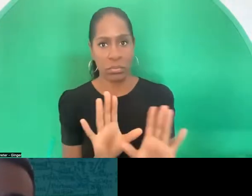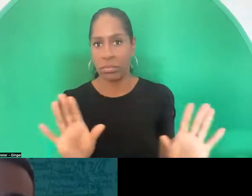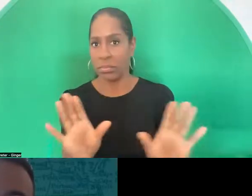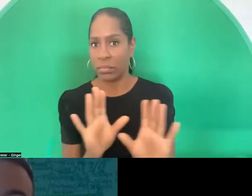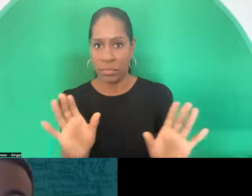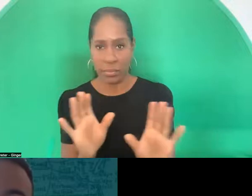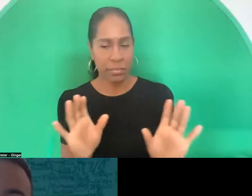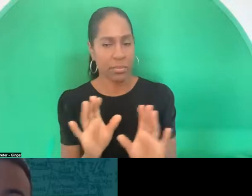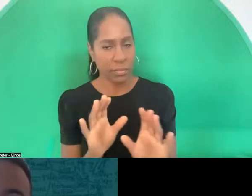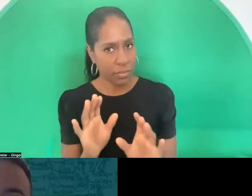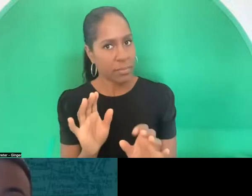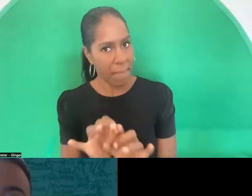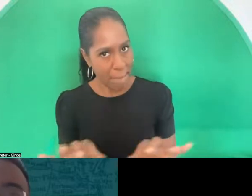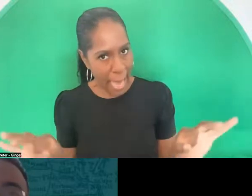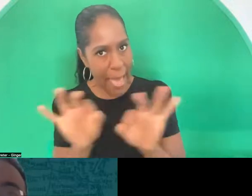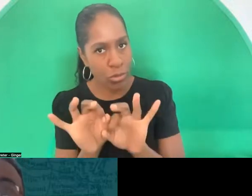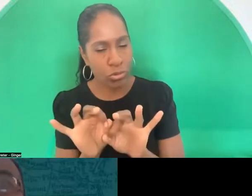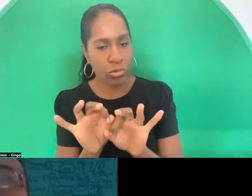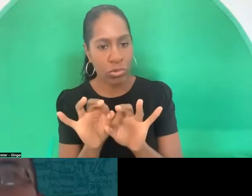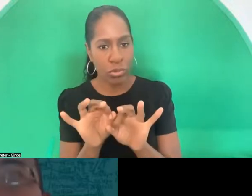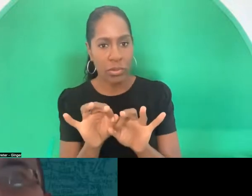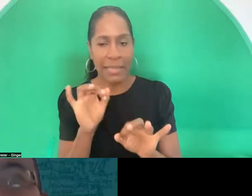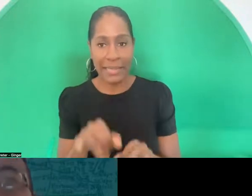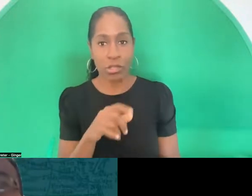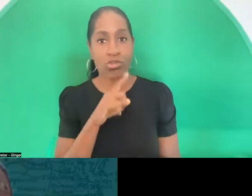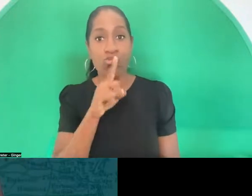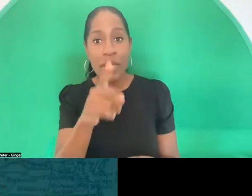esto es información en tiempo real